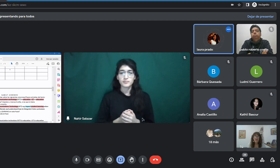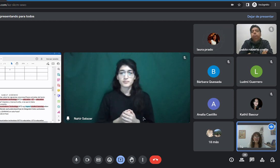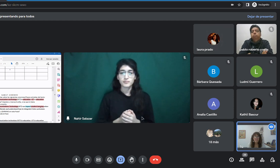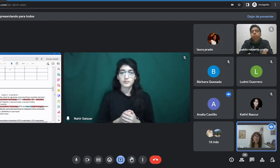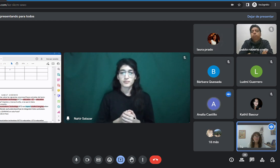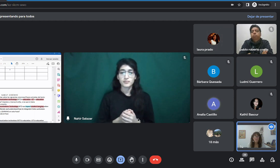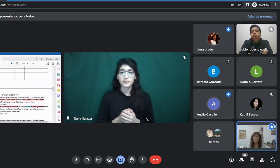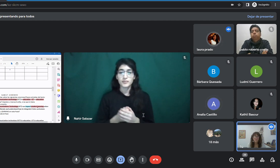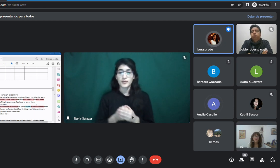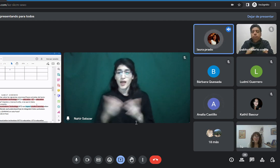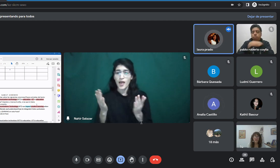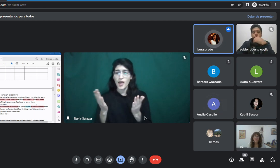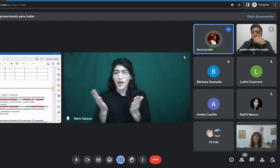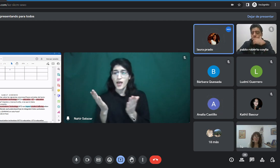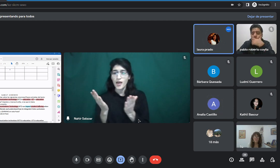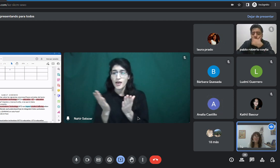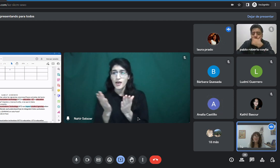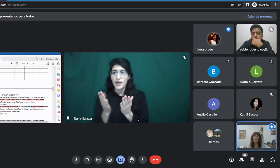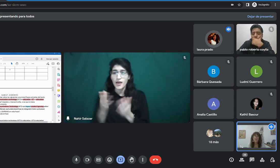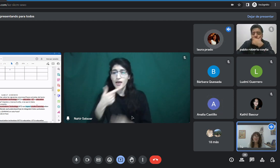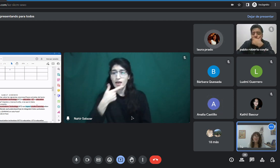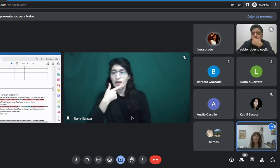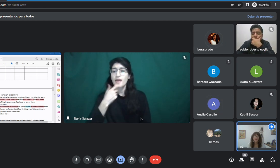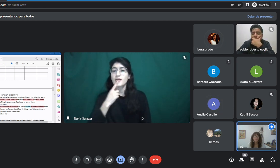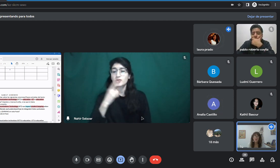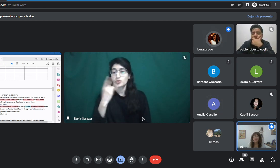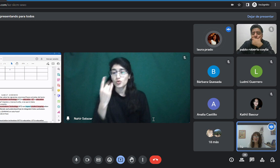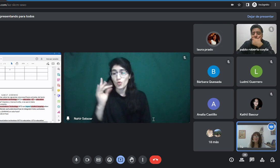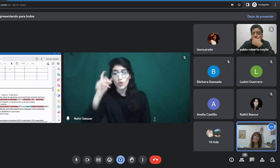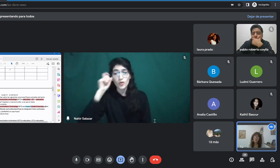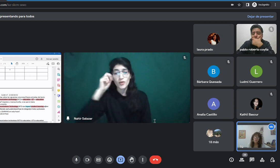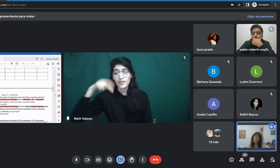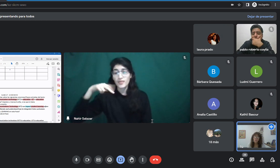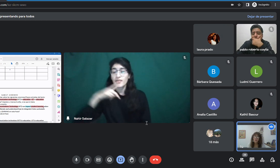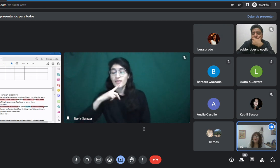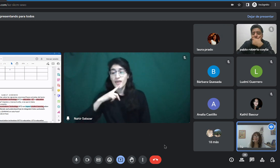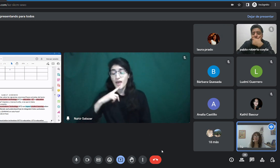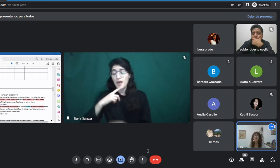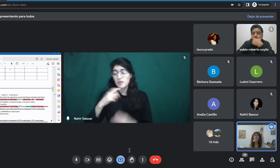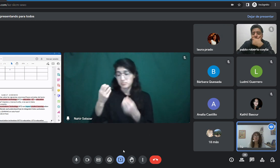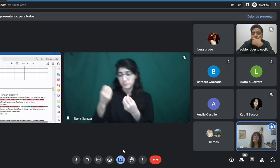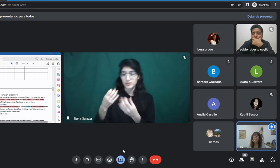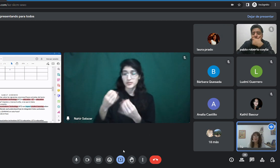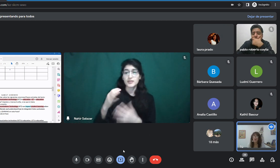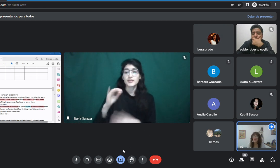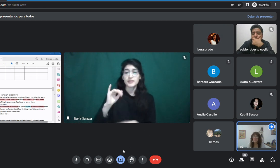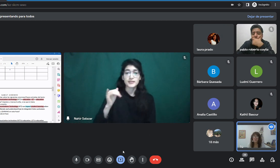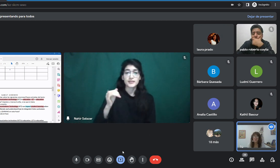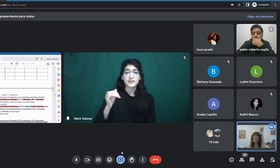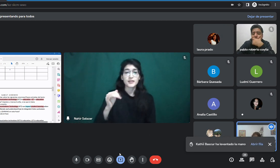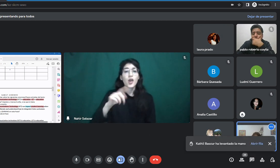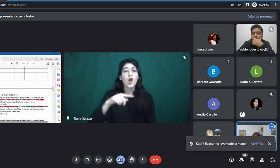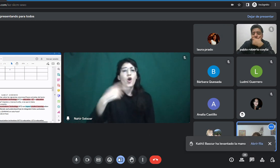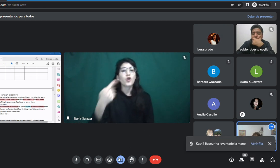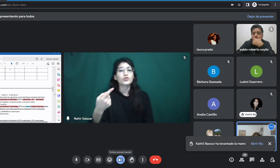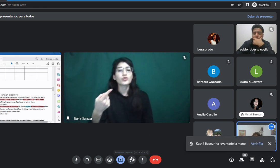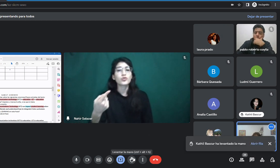está como premodificador, ¿sí? Claro. Hace todo un bloque y se corta en when. ¿Qué otro sustantivo encontramos?